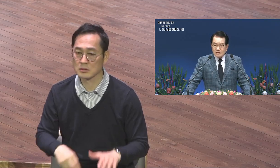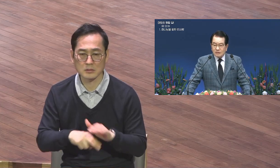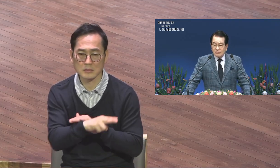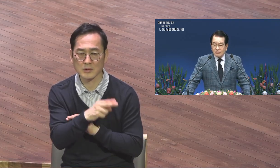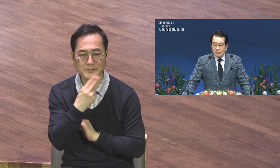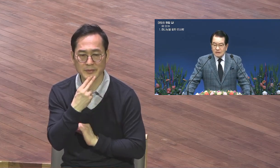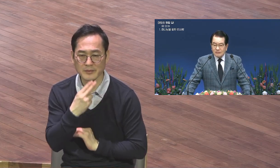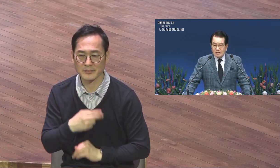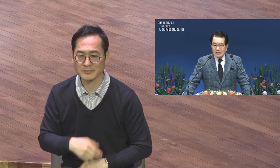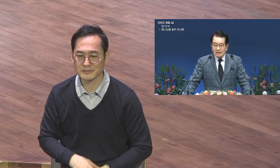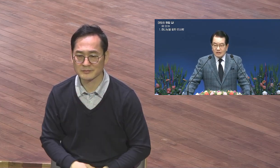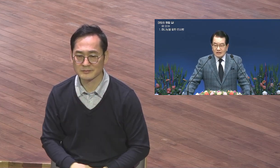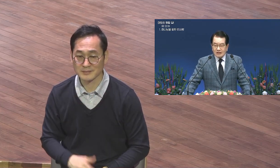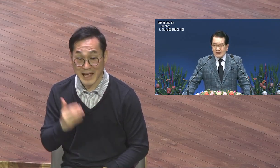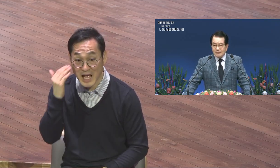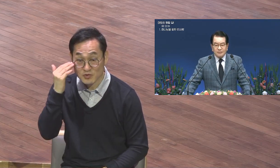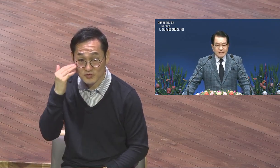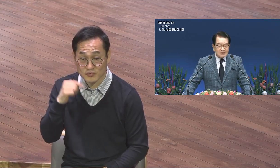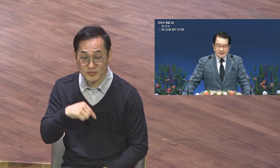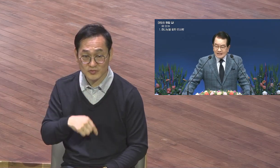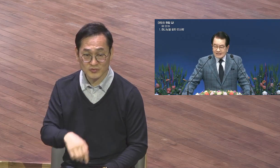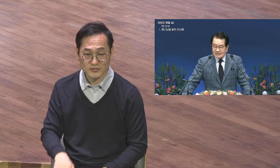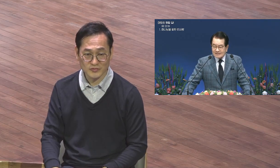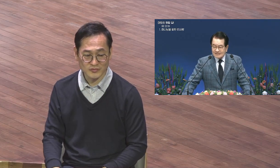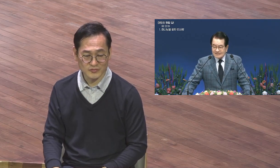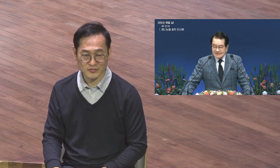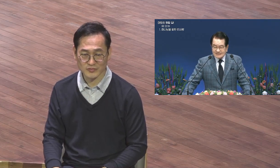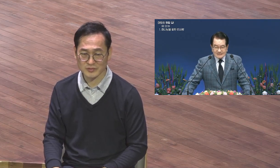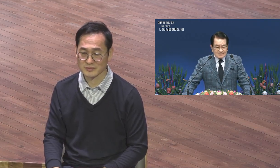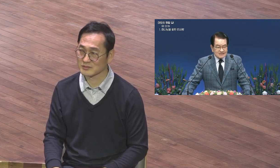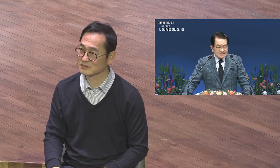한국 애들은요, 옹냐옹냐 키워놓으니까 가버려 그냥.